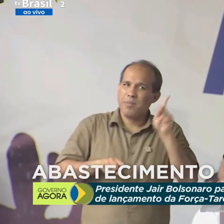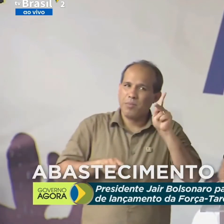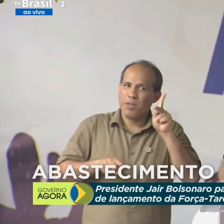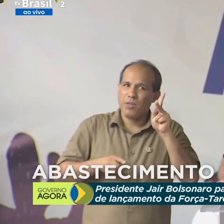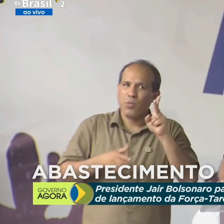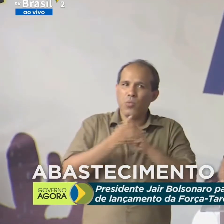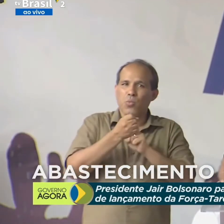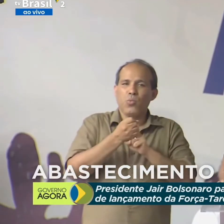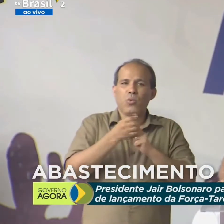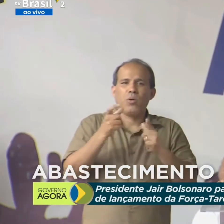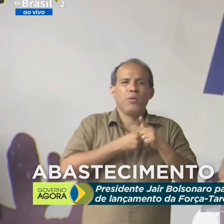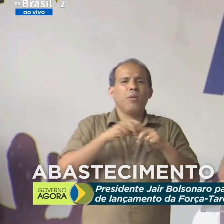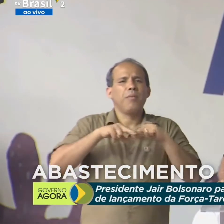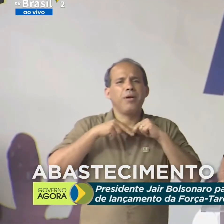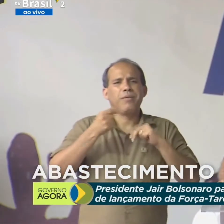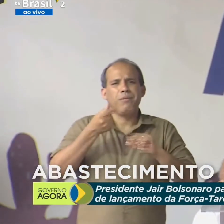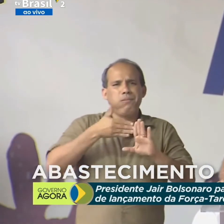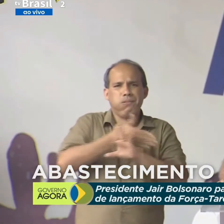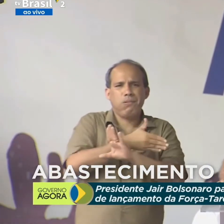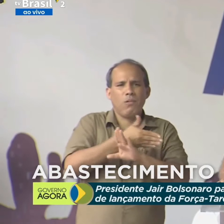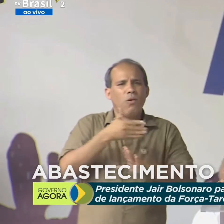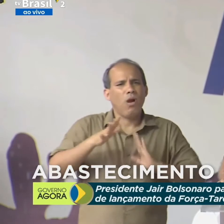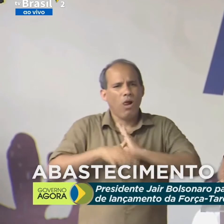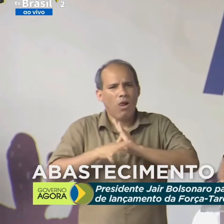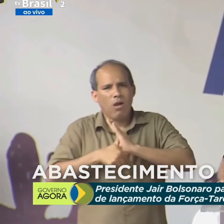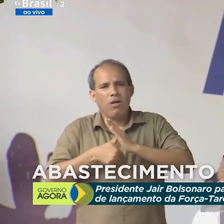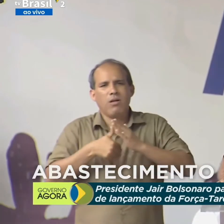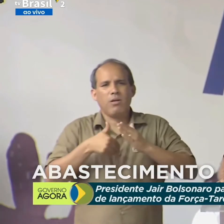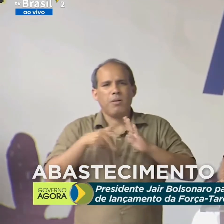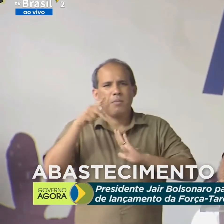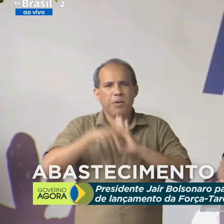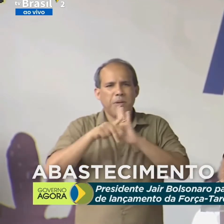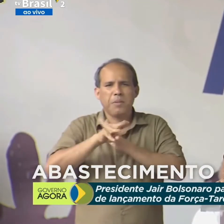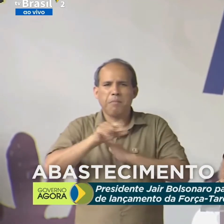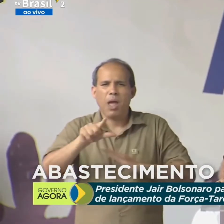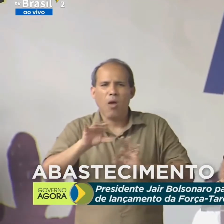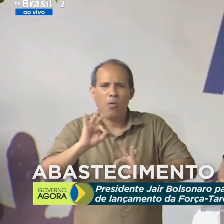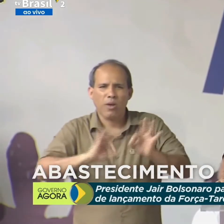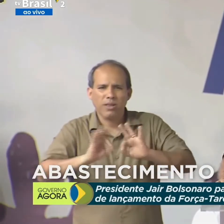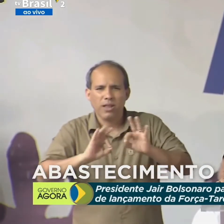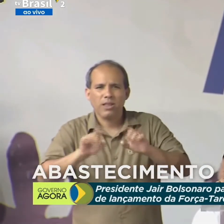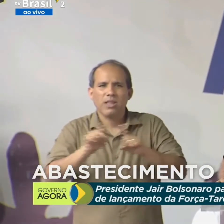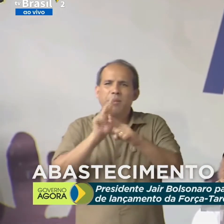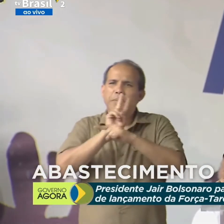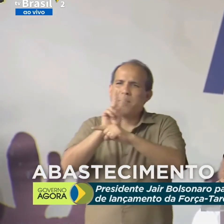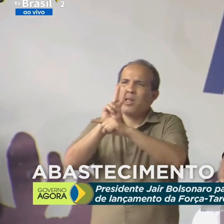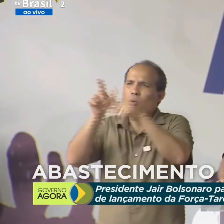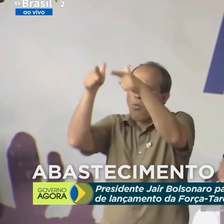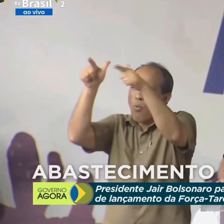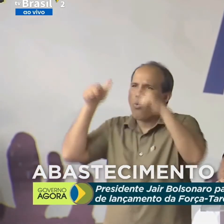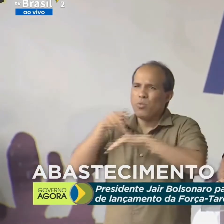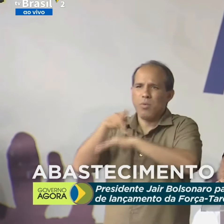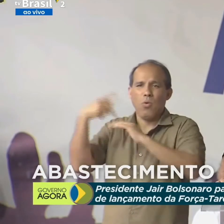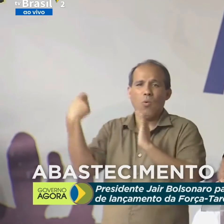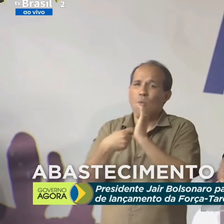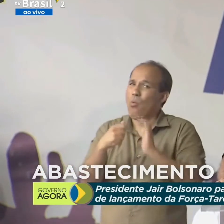Petrobras, por desvios, por roubalheira, por projetos mal feitos, por empréstimos a outros países que